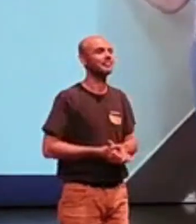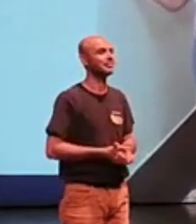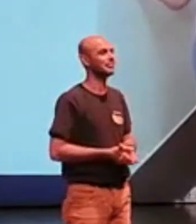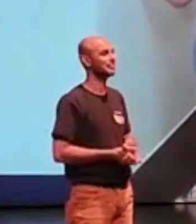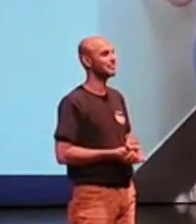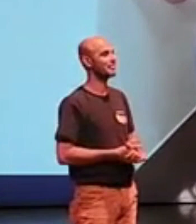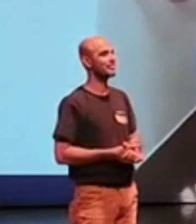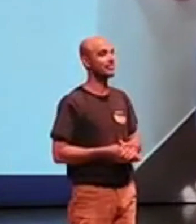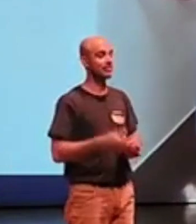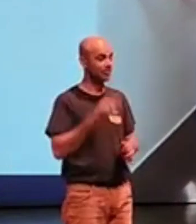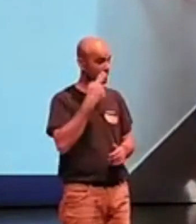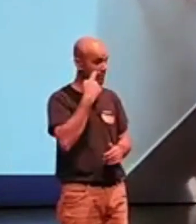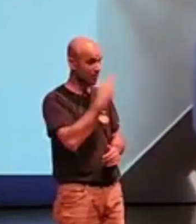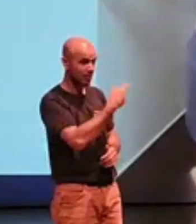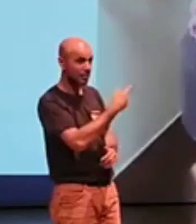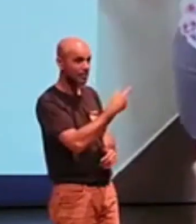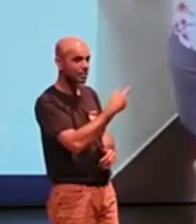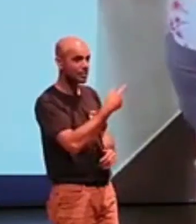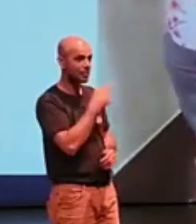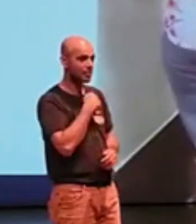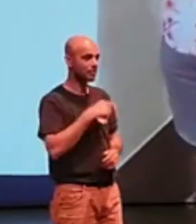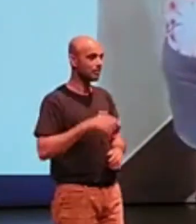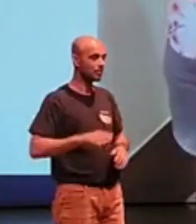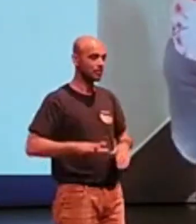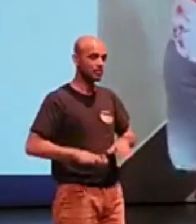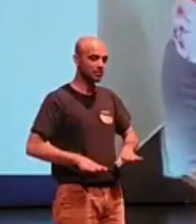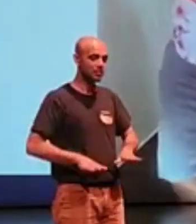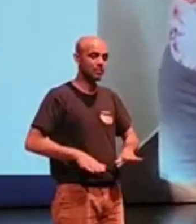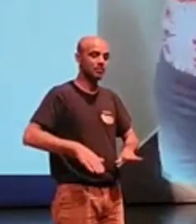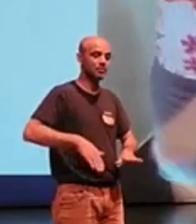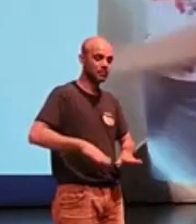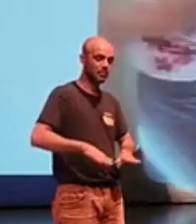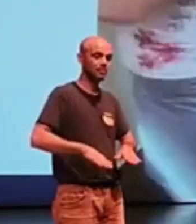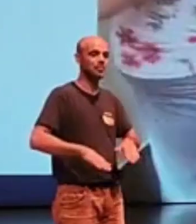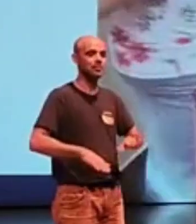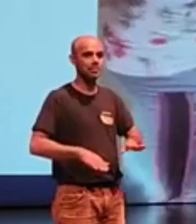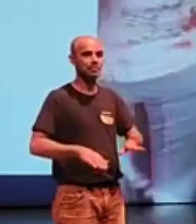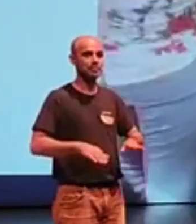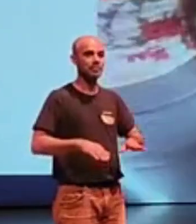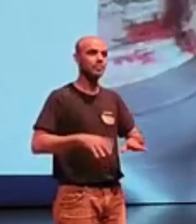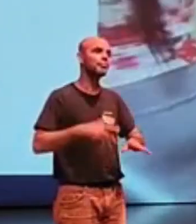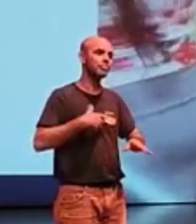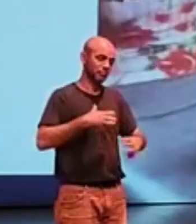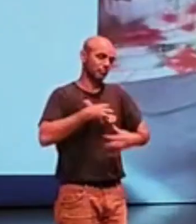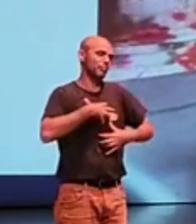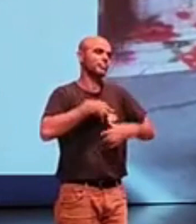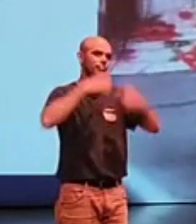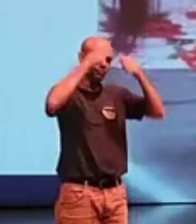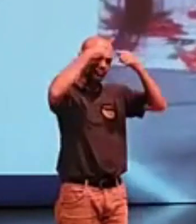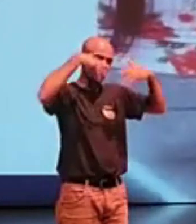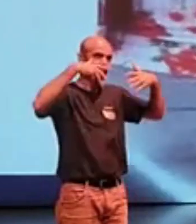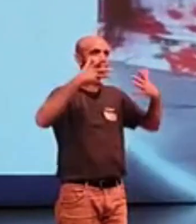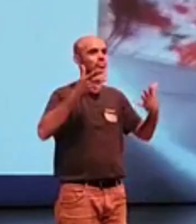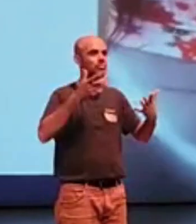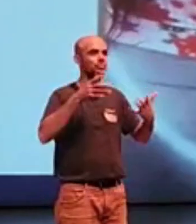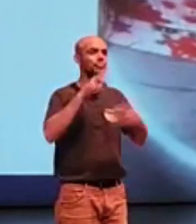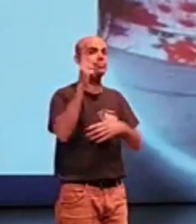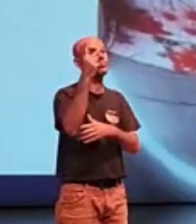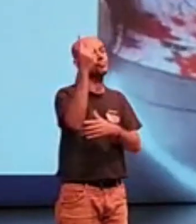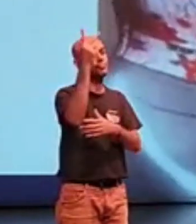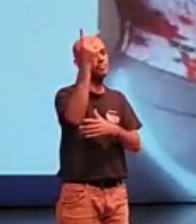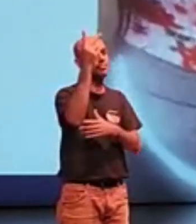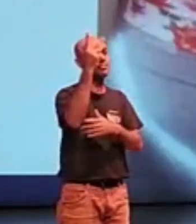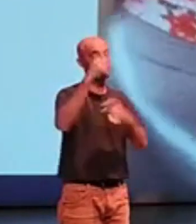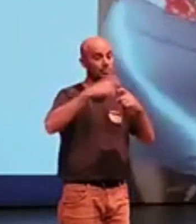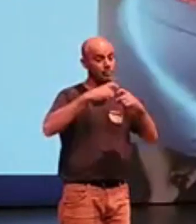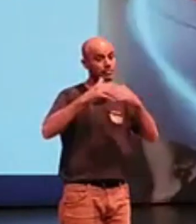Lógico, vocês podem ver que a marcha dela é uma marcha com alterações neurológicas, mas me desculpem, isso tem valor. A medicina ela